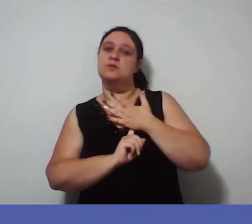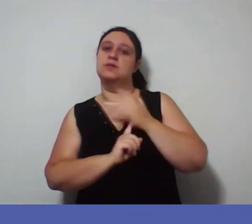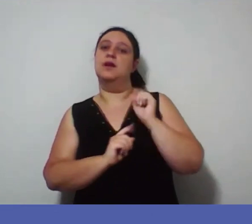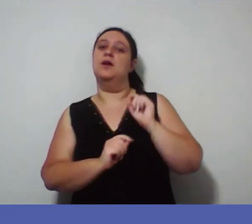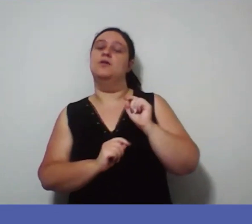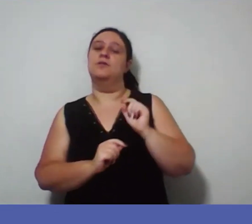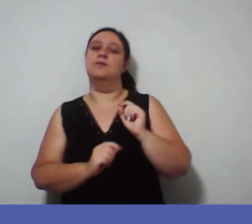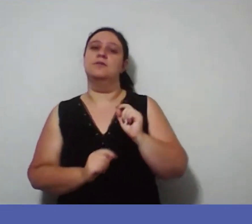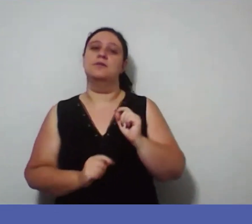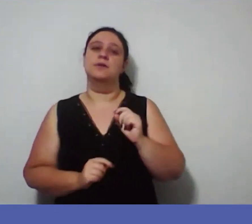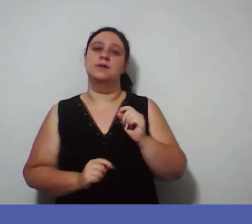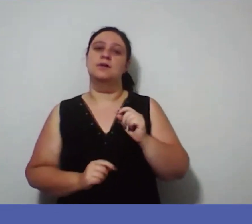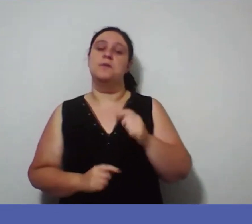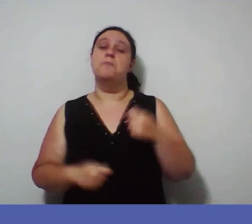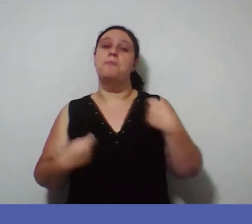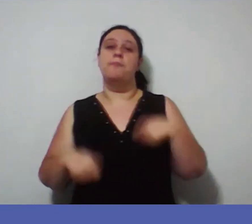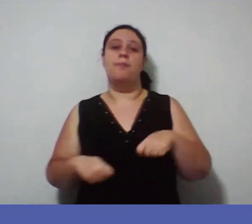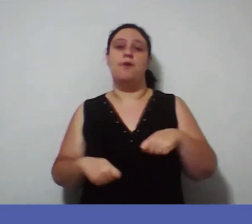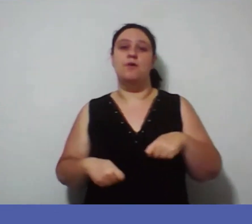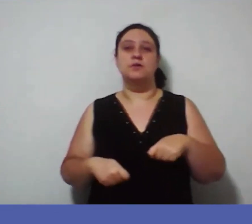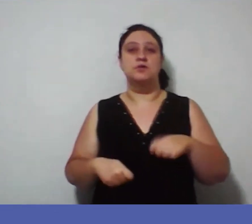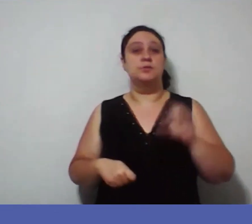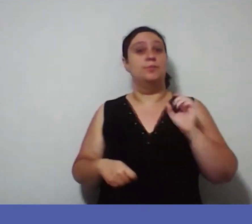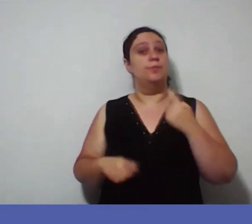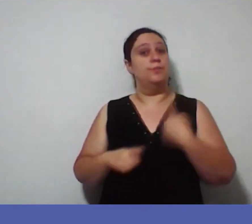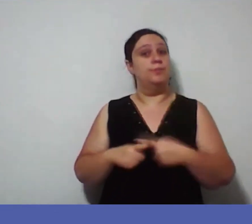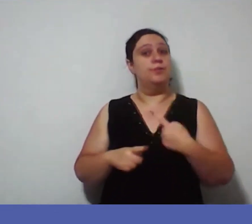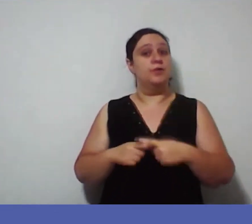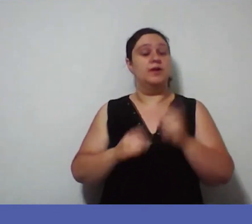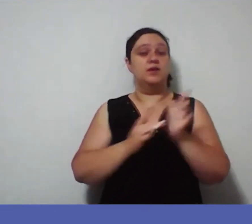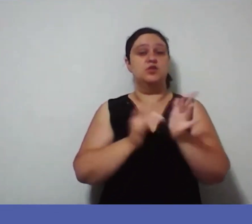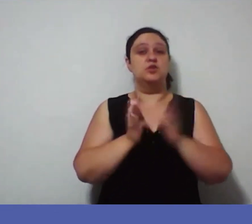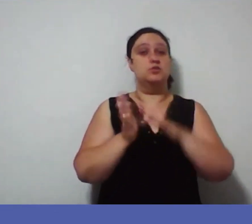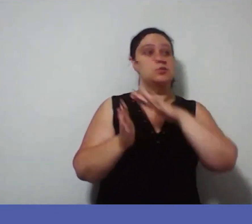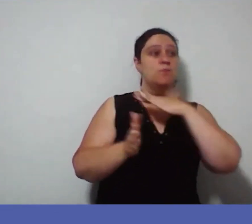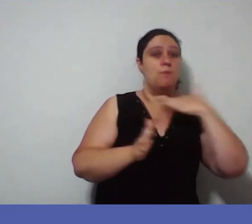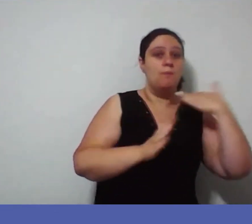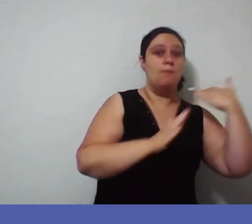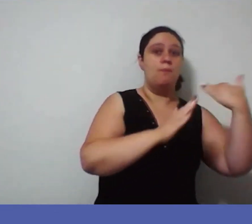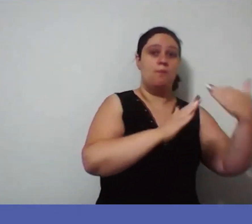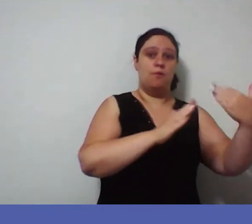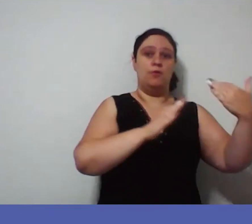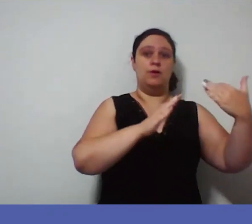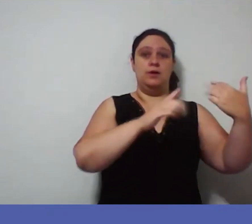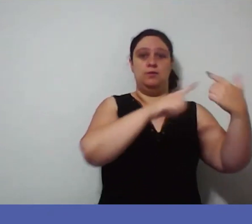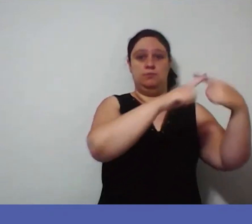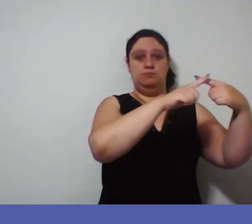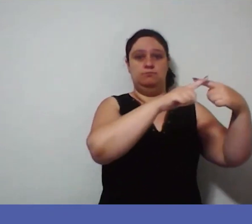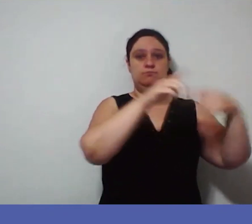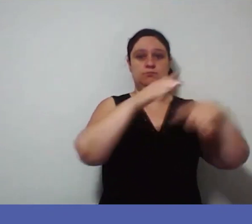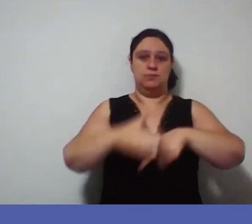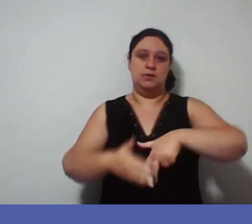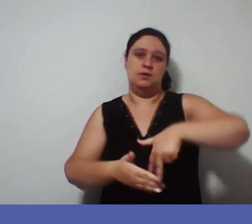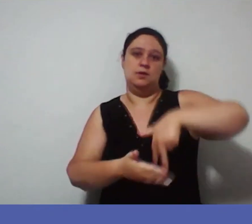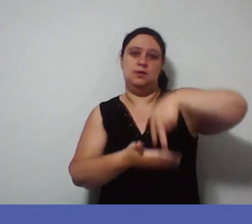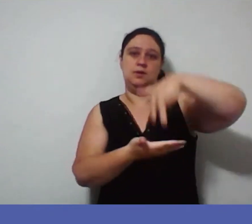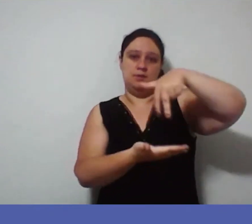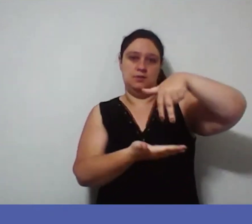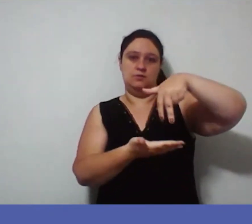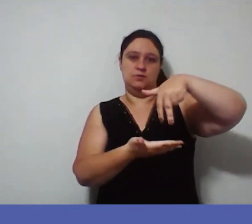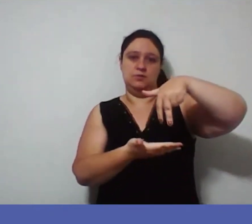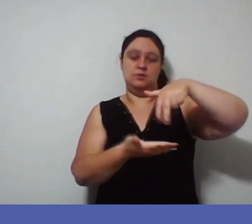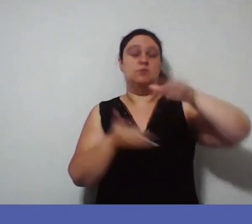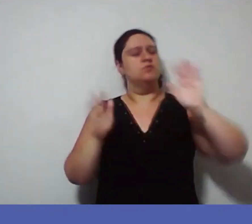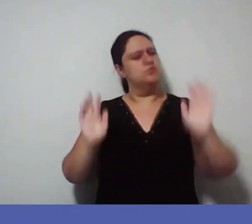possível com a sua morte e ressurreição. Por isso, irmãos, a morte e ressurreição de Cristo que já aconteceram, para